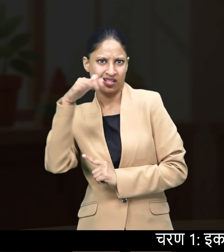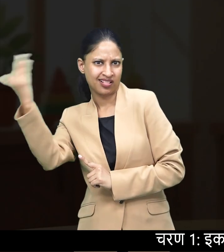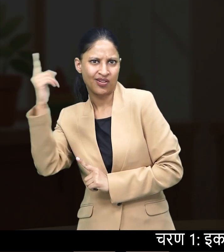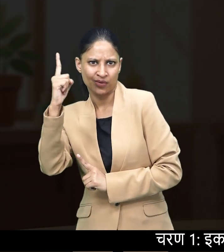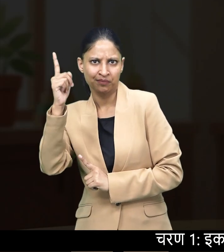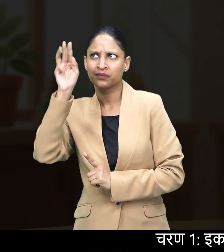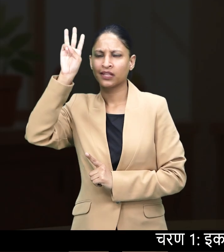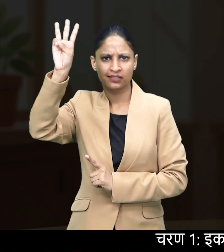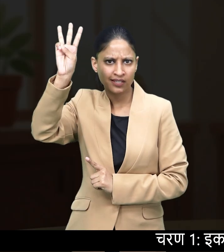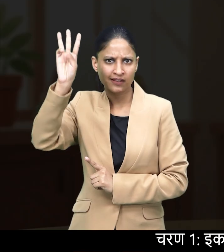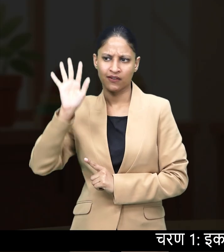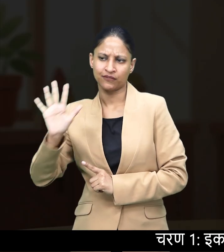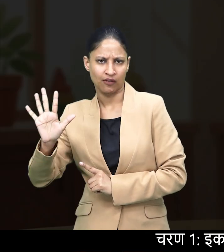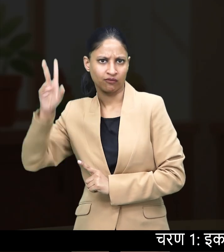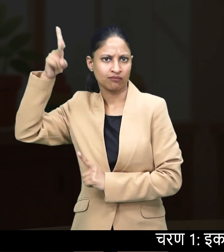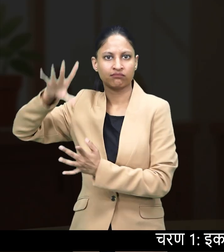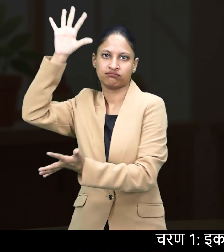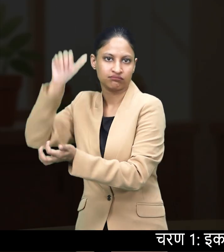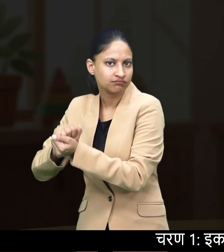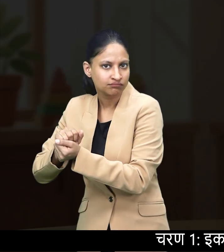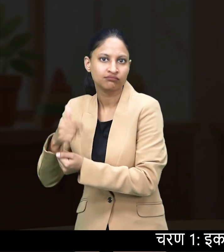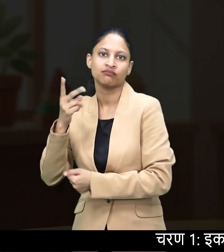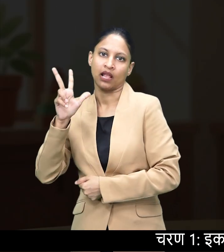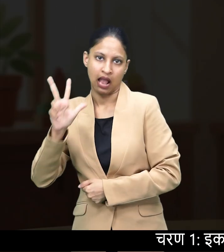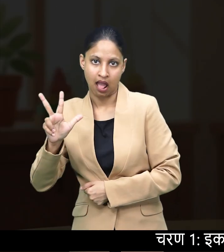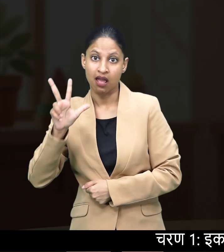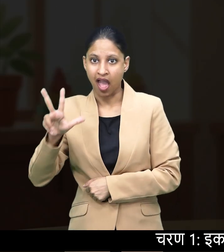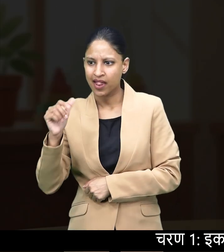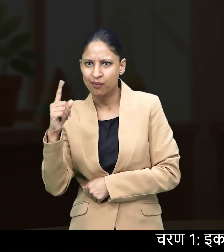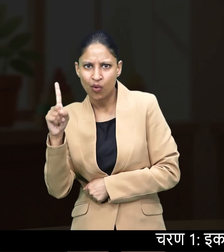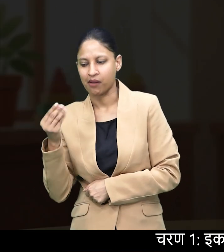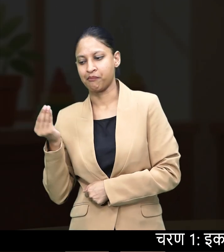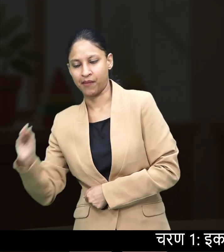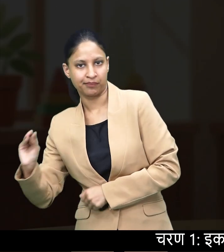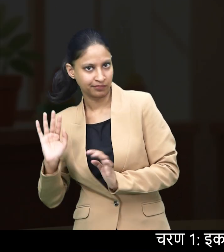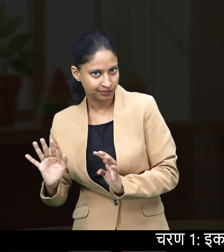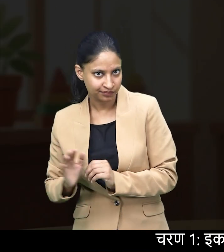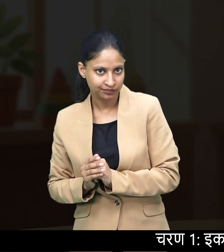चरण 1 इकाई। 3 जोड़ 5 बराबर 8। इकाई स्तंभ में 8 लिखे।